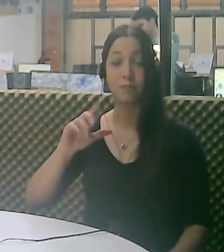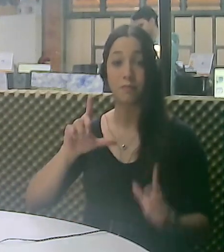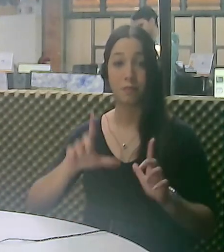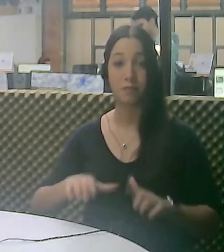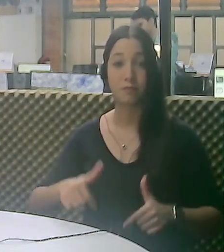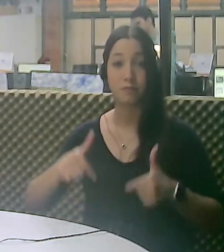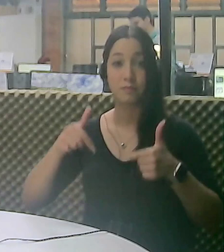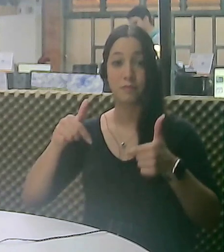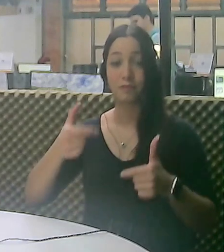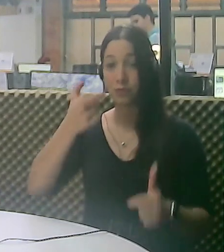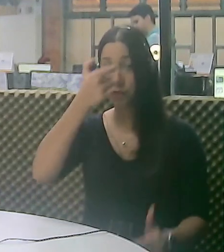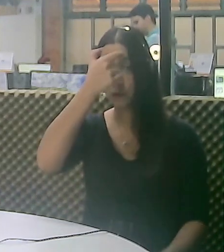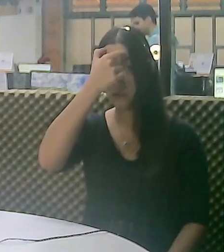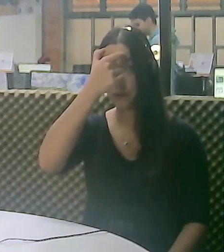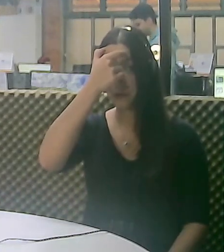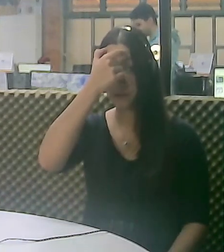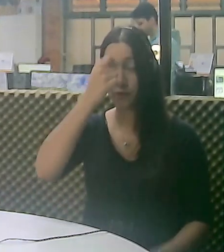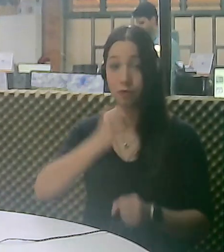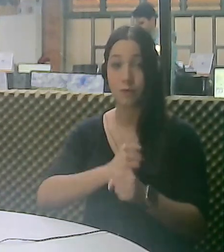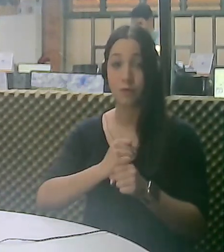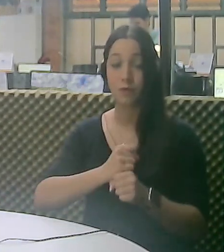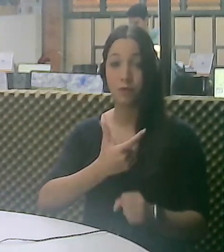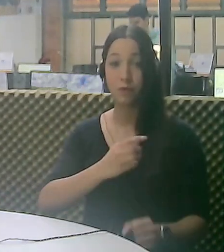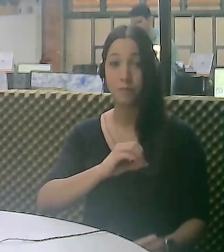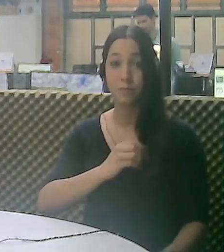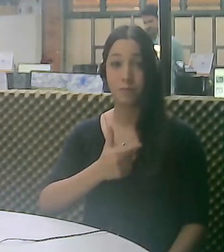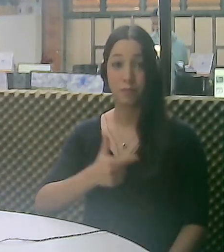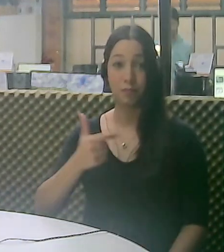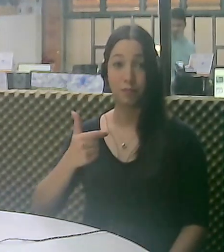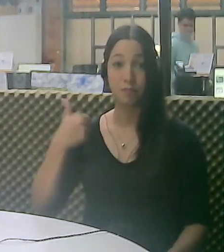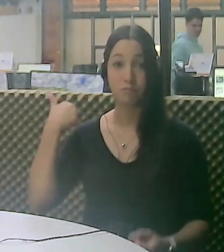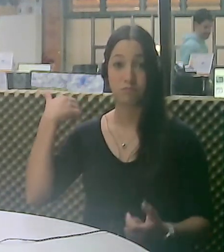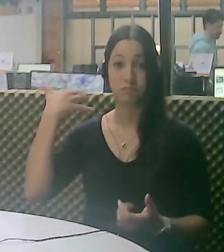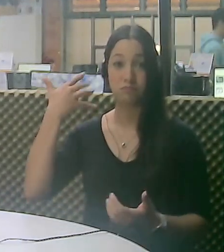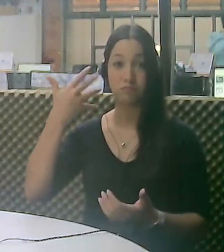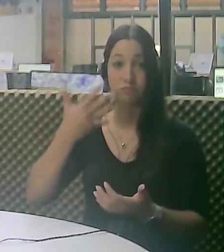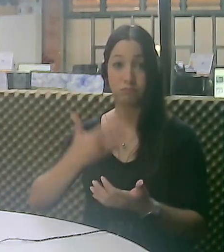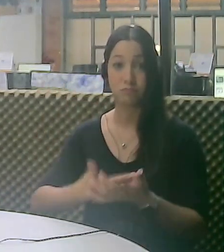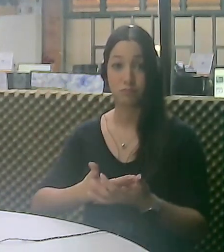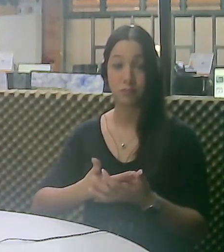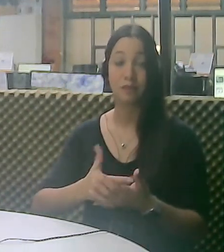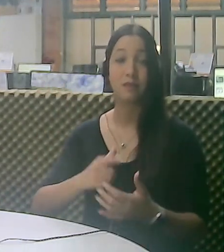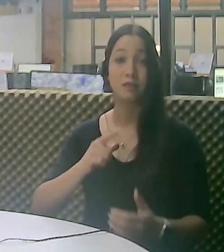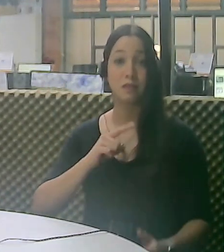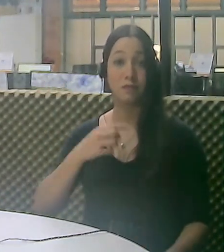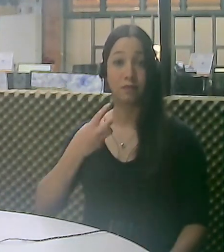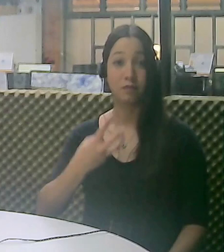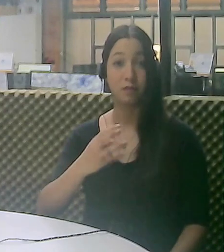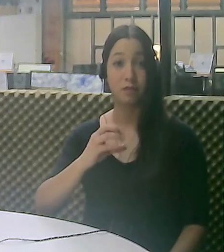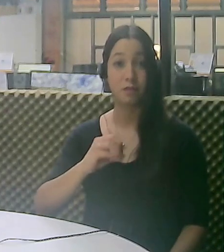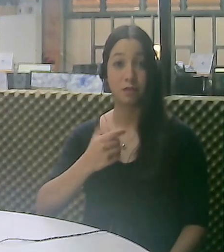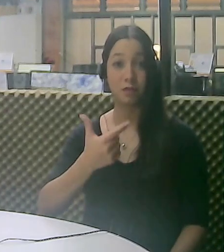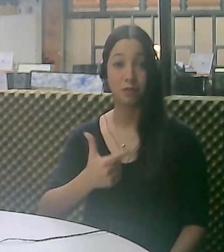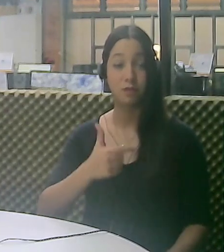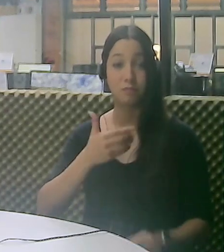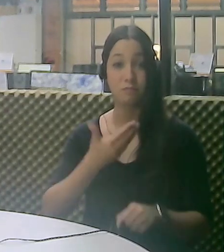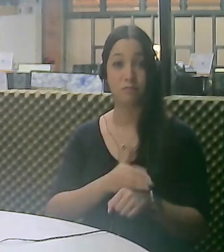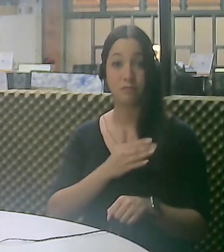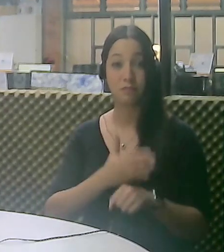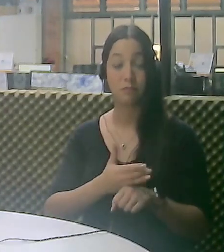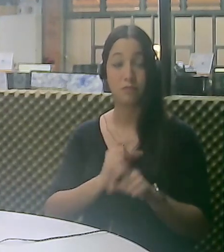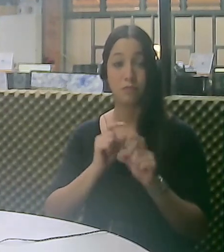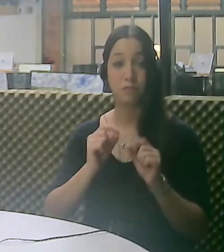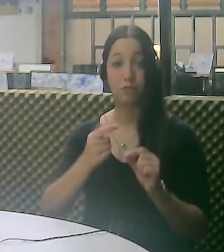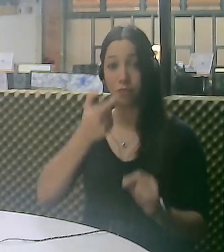em 2022. Ao longo deste ano, o Núcleo de Coleta Seletiva do DEMAI realizou 302 atividades de